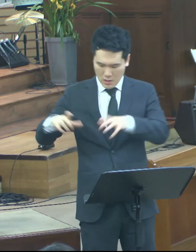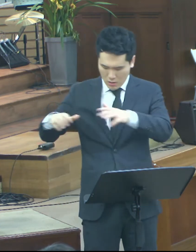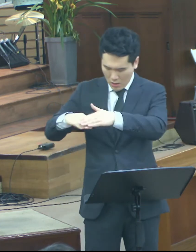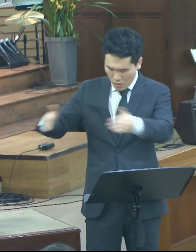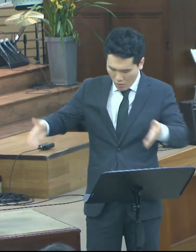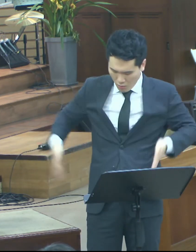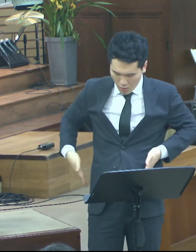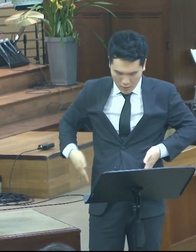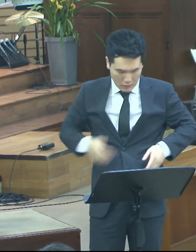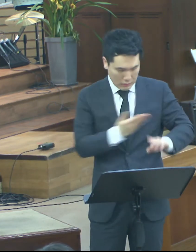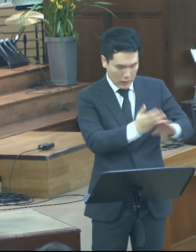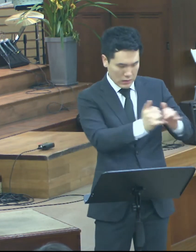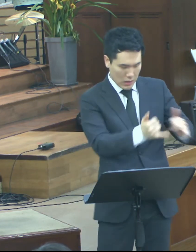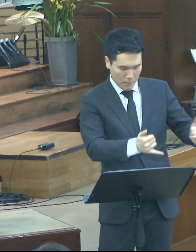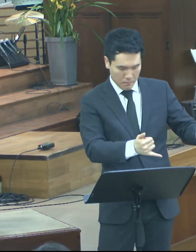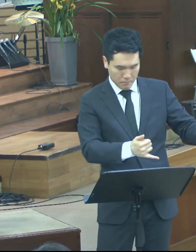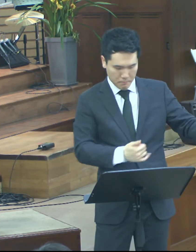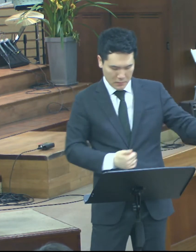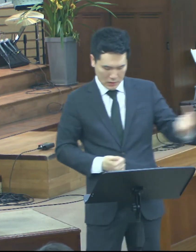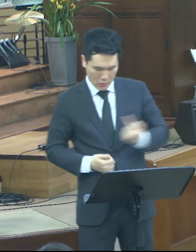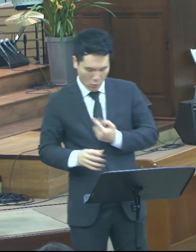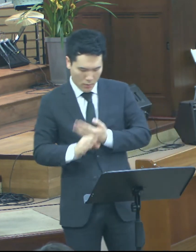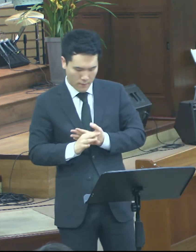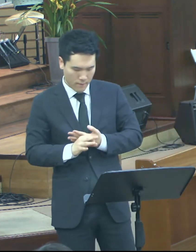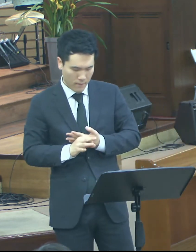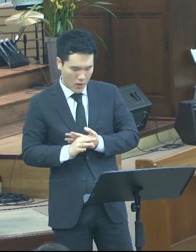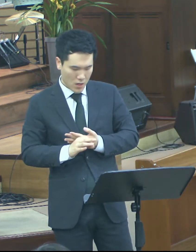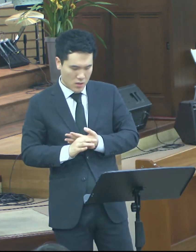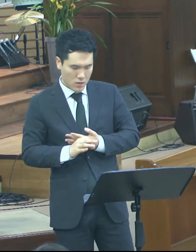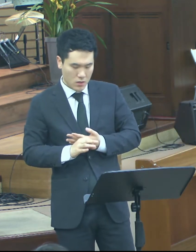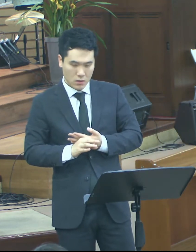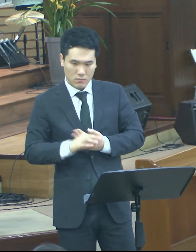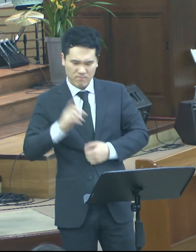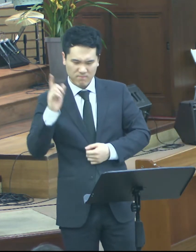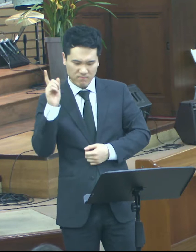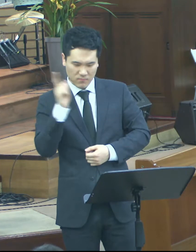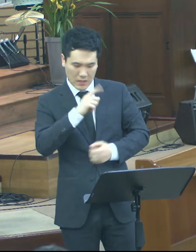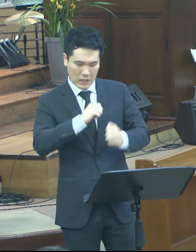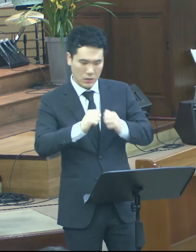얼마든지 나타날 수 있는 세계가 종교 세계예요. 로마 교황청이 옛날에 그랬어요.